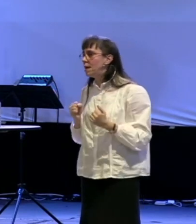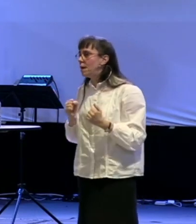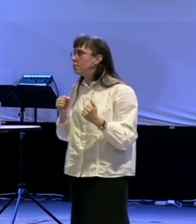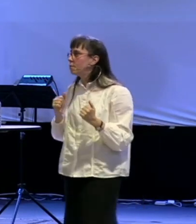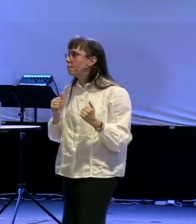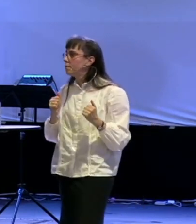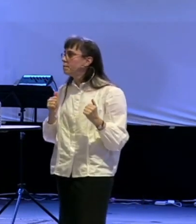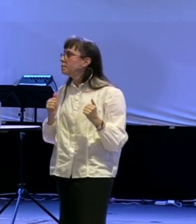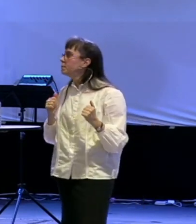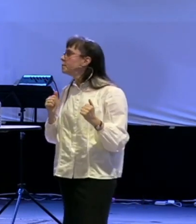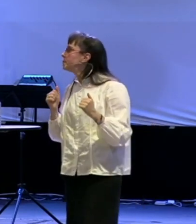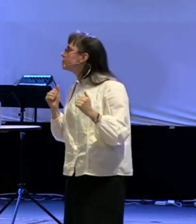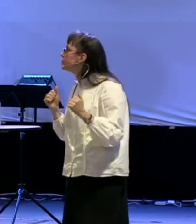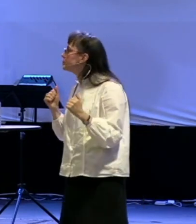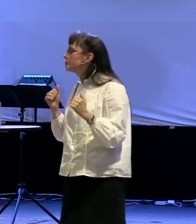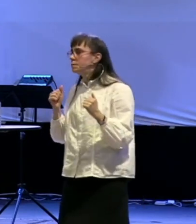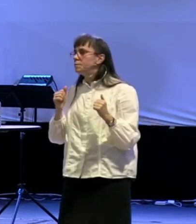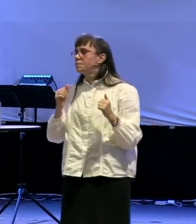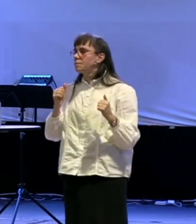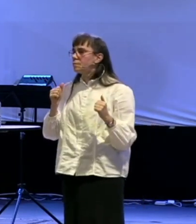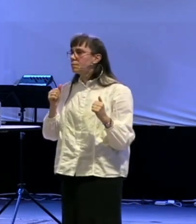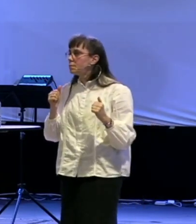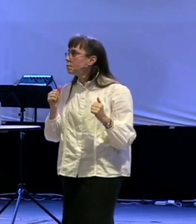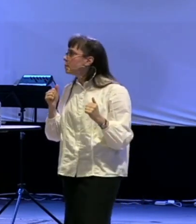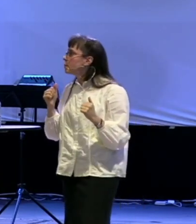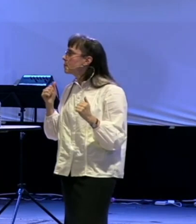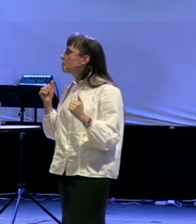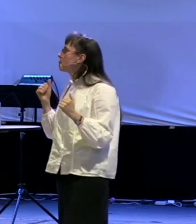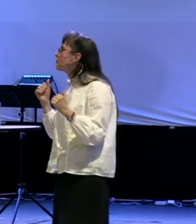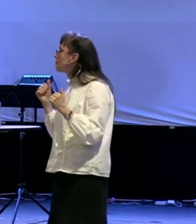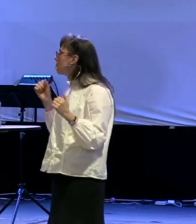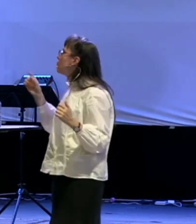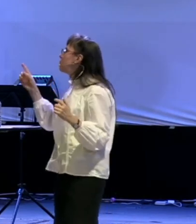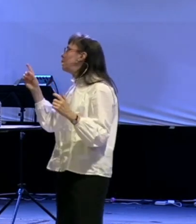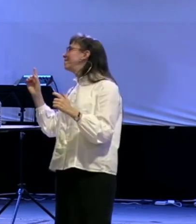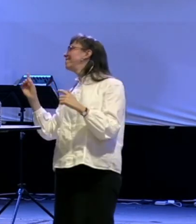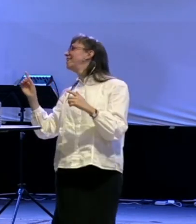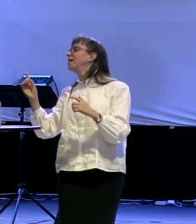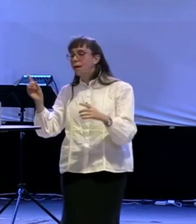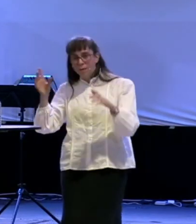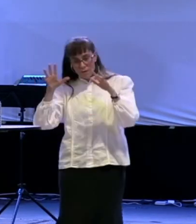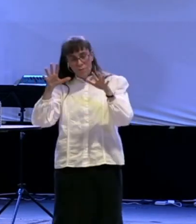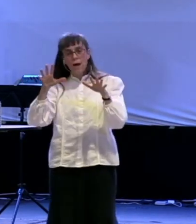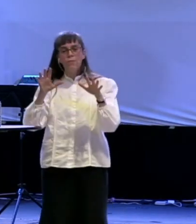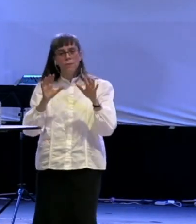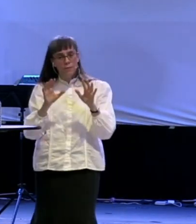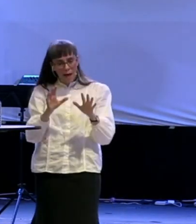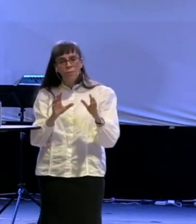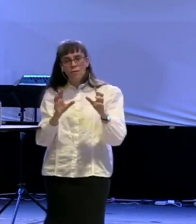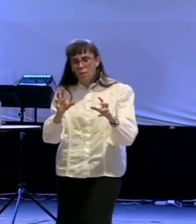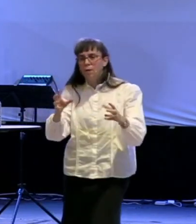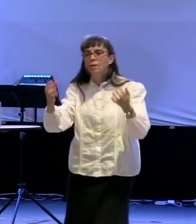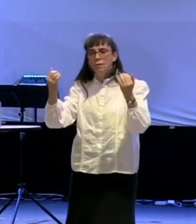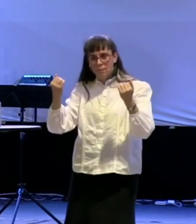arrive à un moment donné où c'est l'heure de la puissance des ténèbres. Il arrive des fois dans ma vie, pareil.